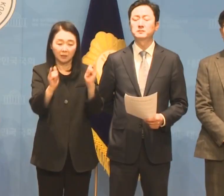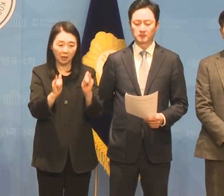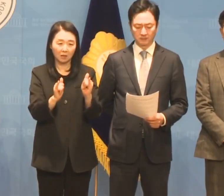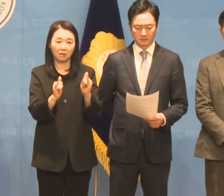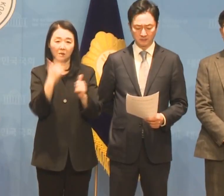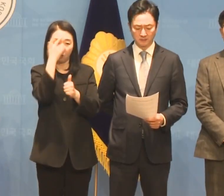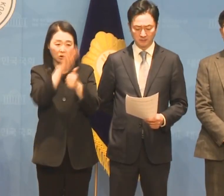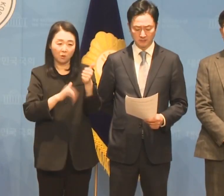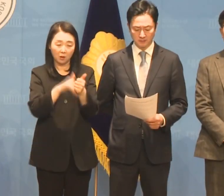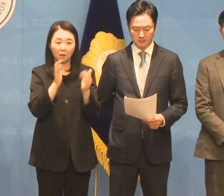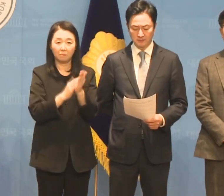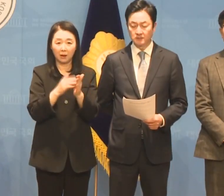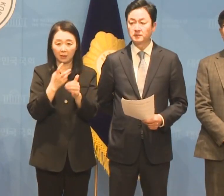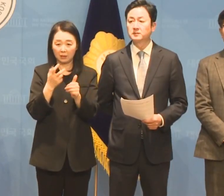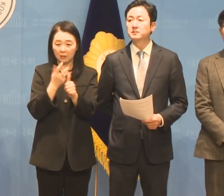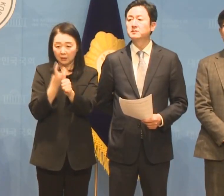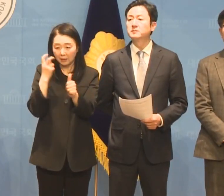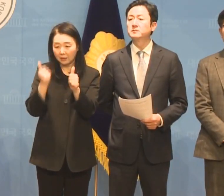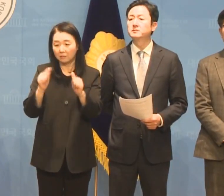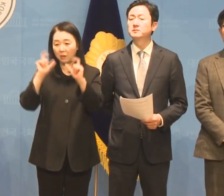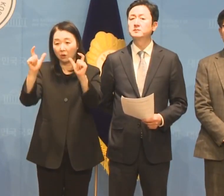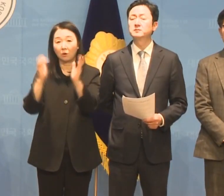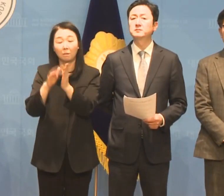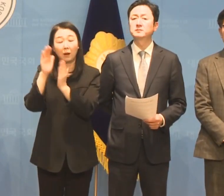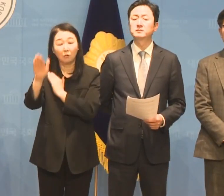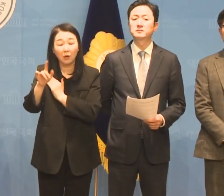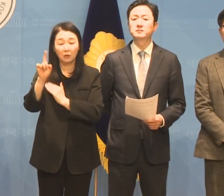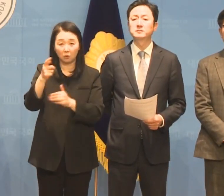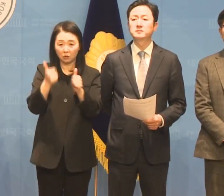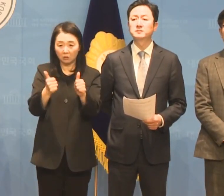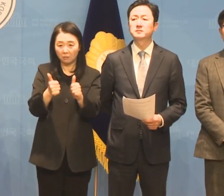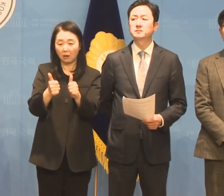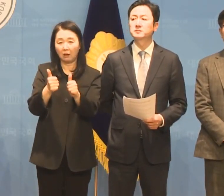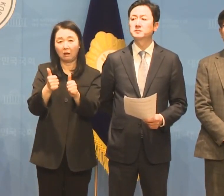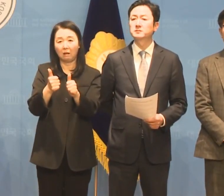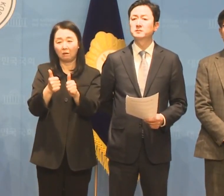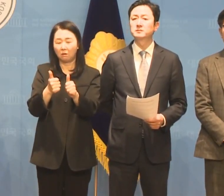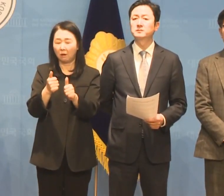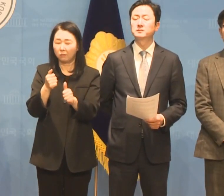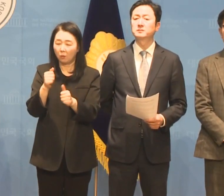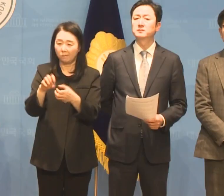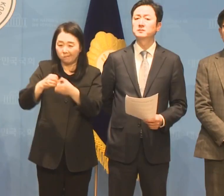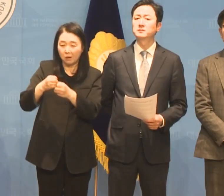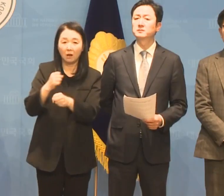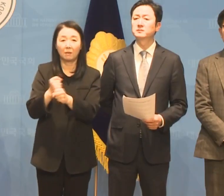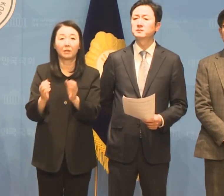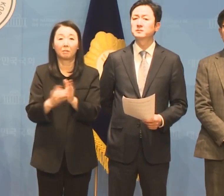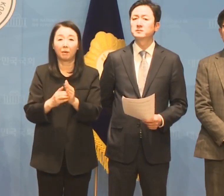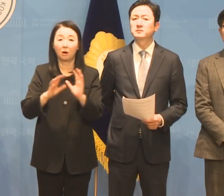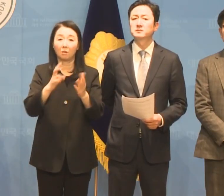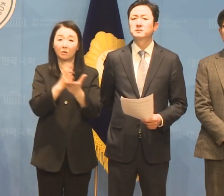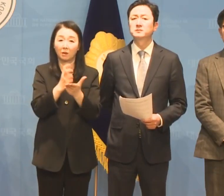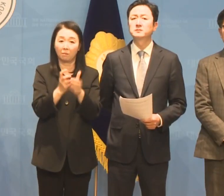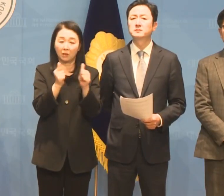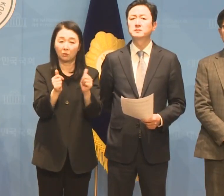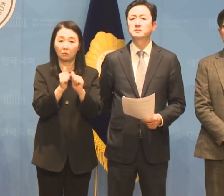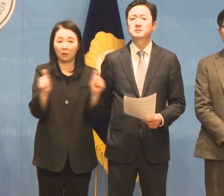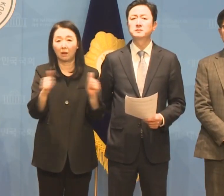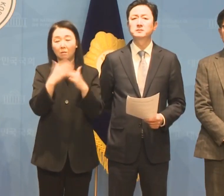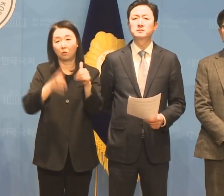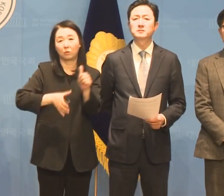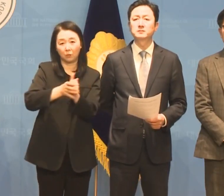나온 이후에도 허위 사실을 유포하며 심판 결과를 폄훼하고 헌법재판소 재판관들을 공격할 우려가